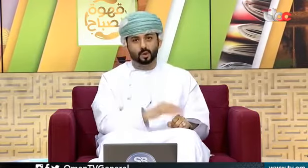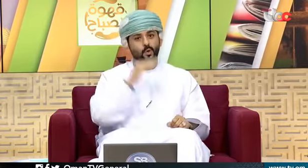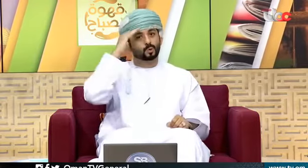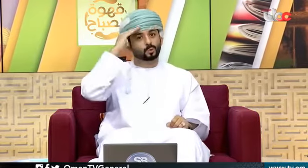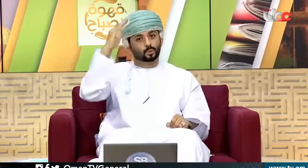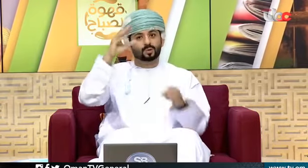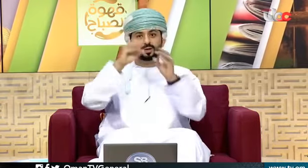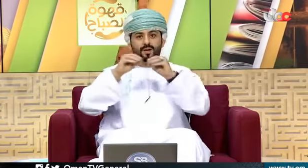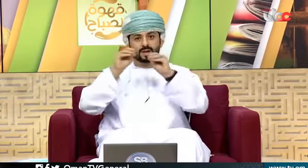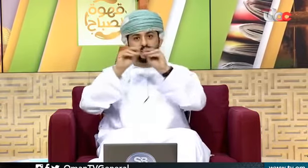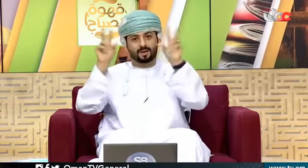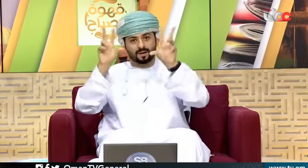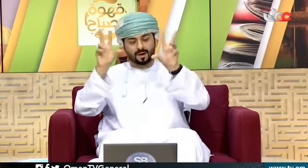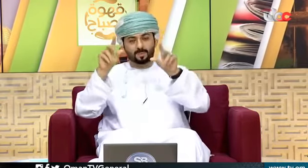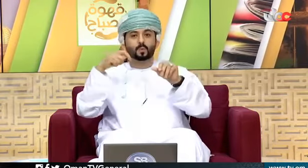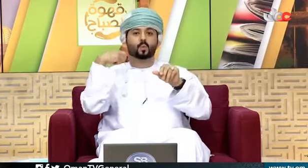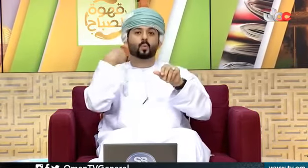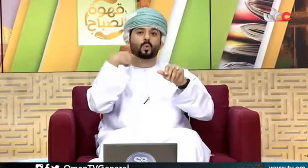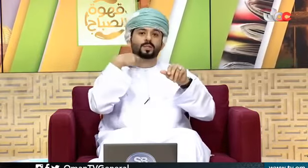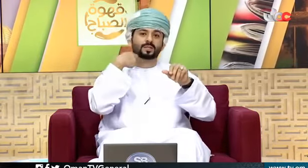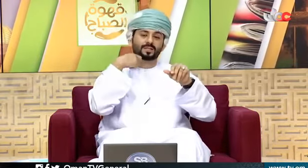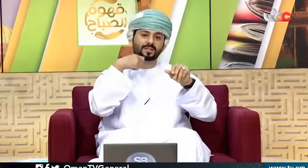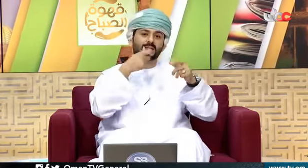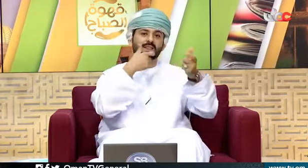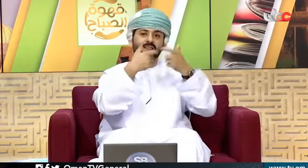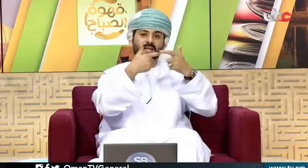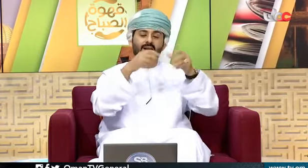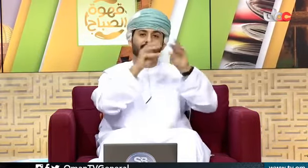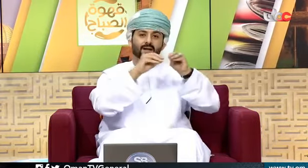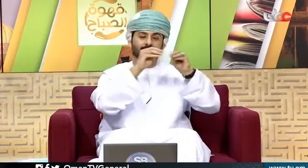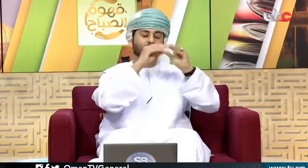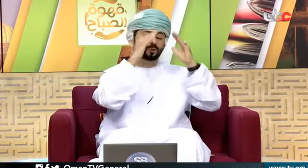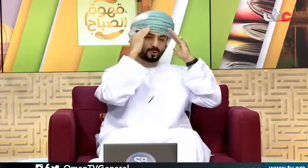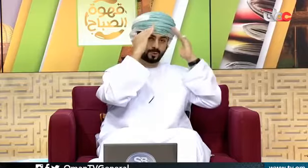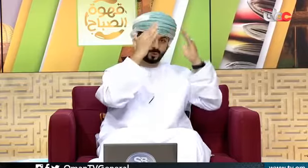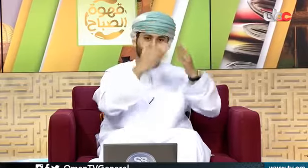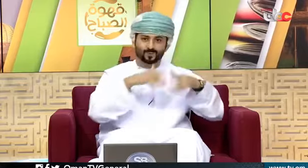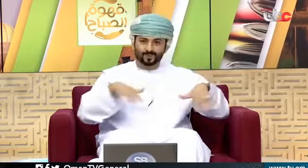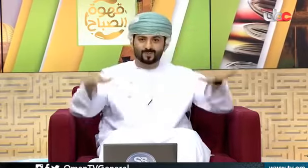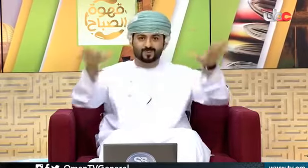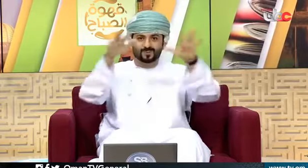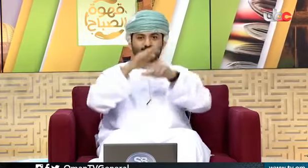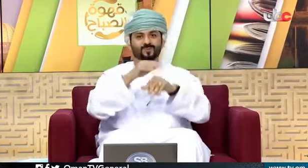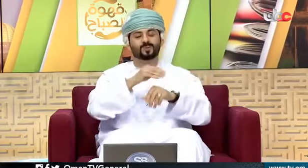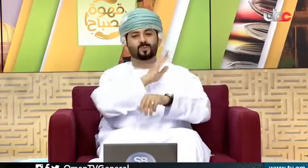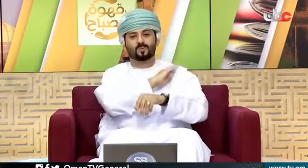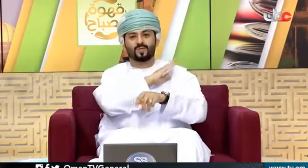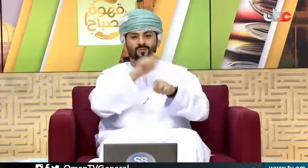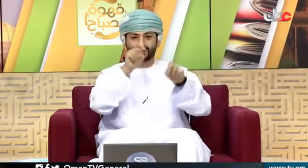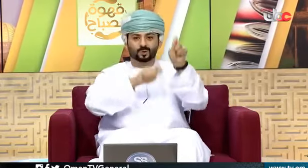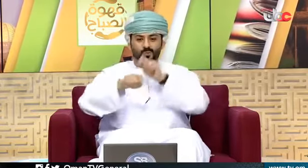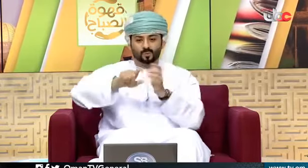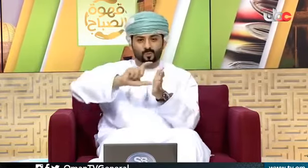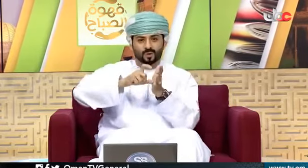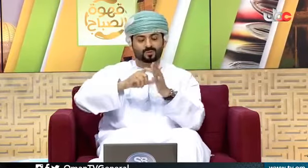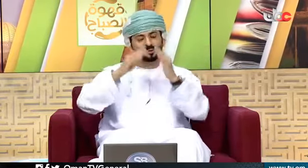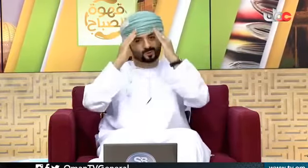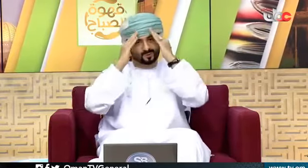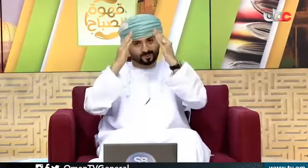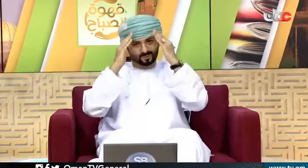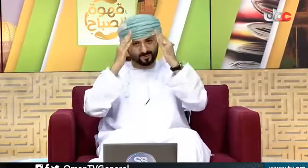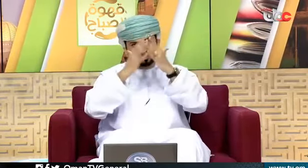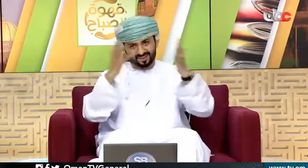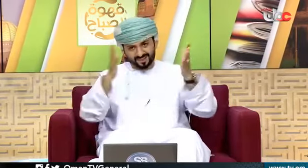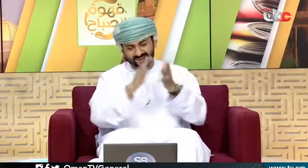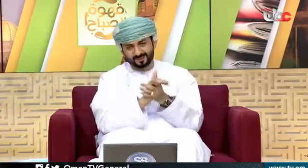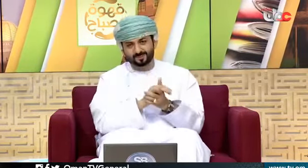أنه يكون بشكل جميل. نشكر طبعا الهيئة العامة للإذاعة والتلفزيون، معالي الدكتور، وأيضا كل الموظفين